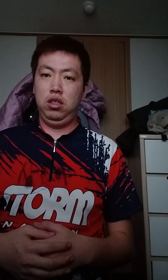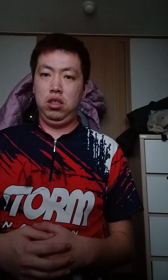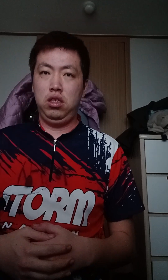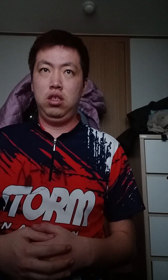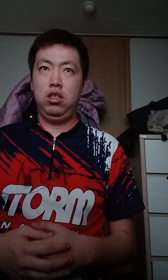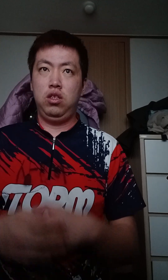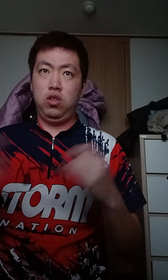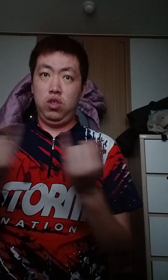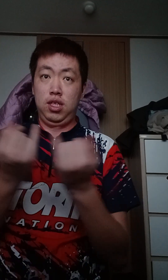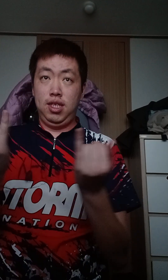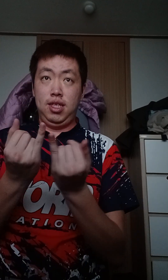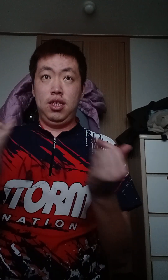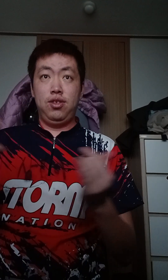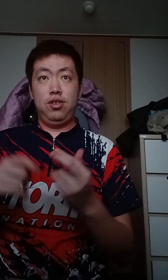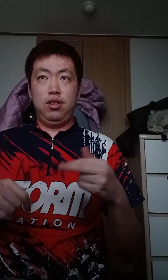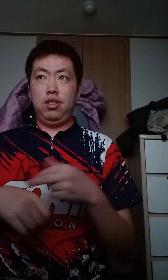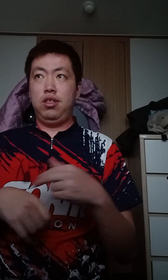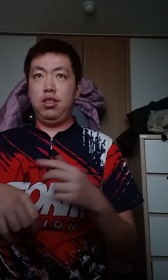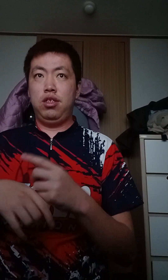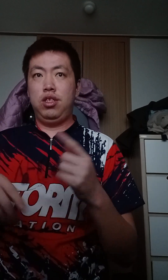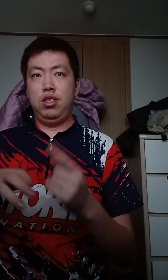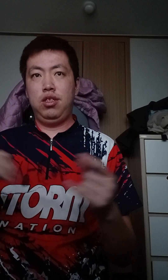오늘 오전 인천에서 일어난 아찔한 사고입니다.